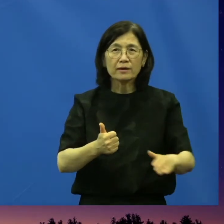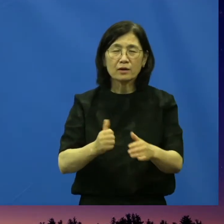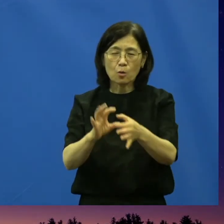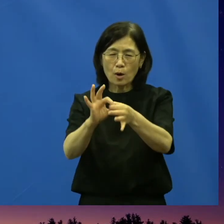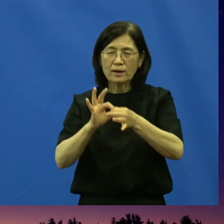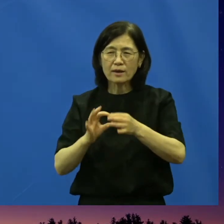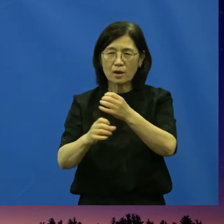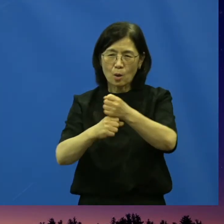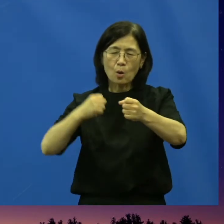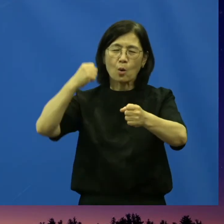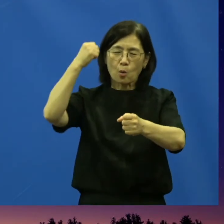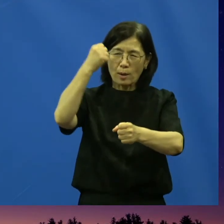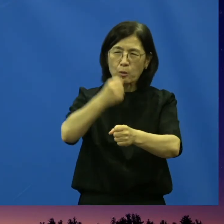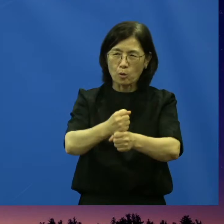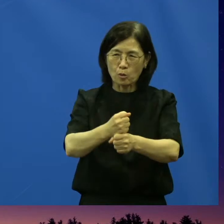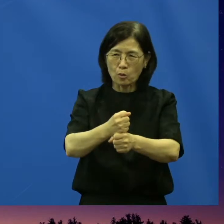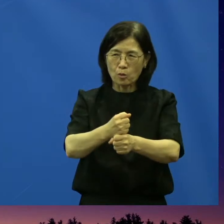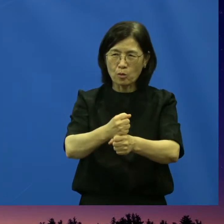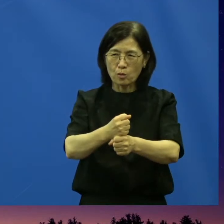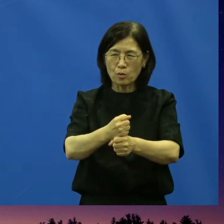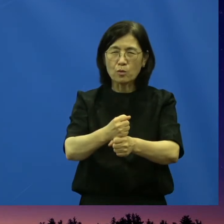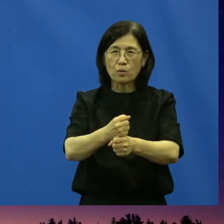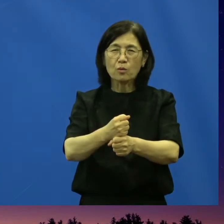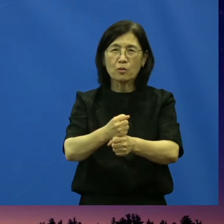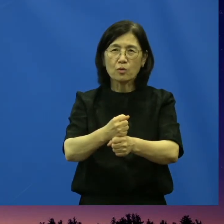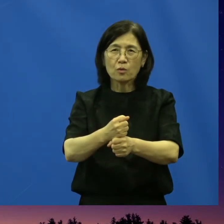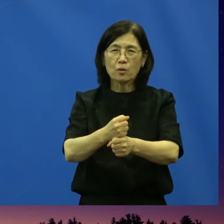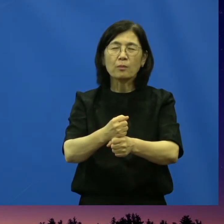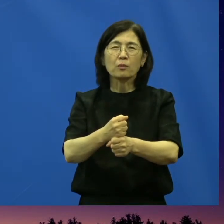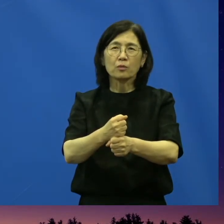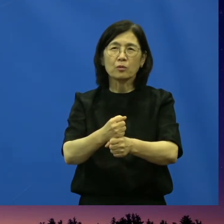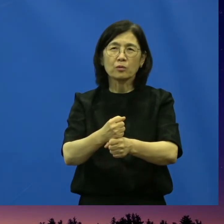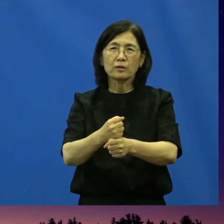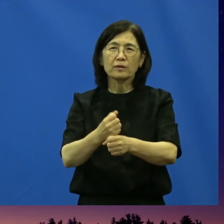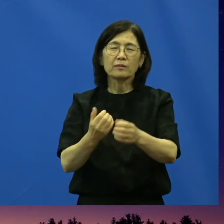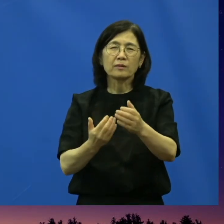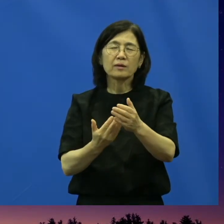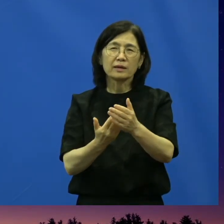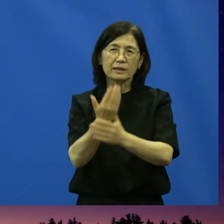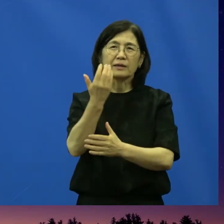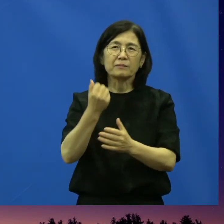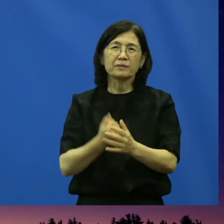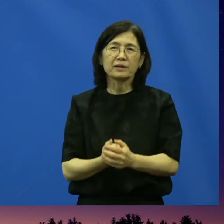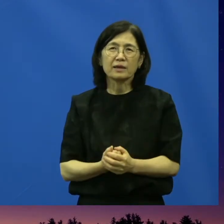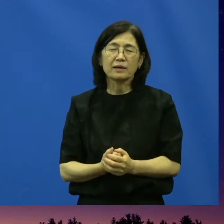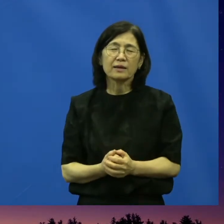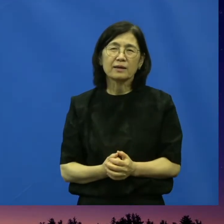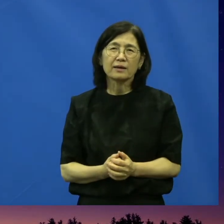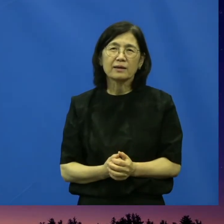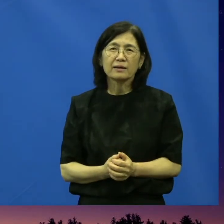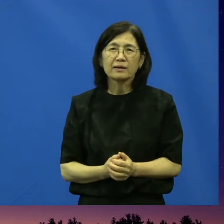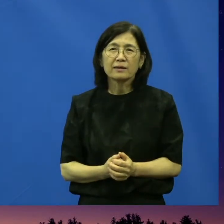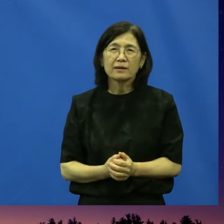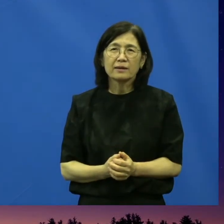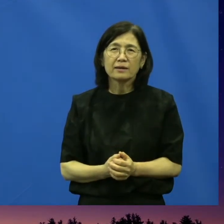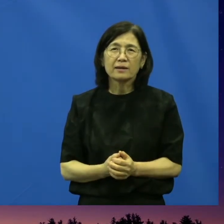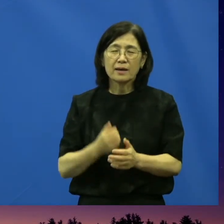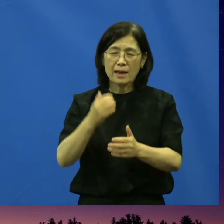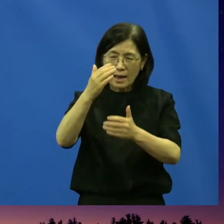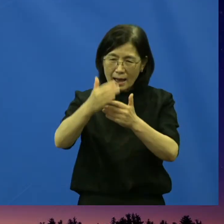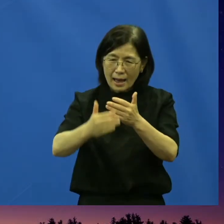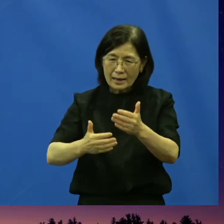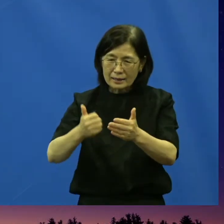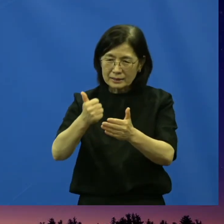릴레이션십이라고 하는 관계의 회복이로 끝나는 게 아니라 펠로십, 더 친밀한 관계 안으로 우리를 불러 넣어 주셔서